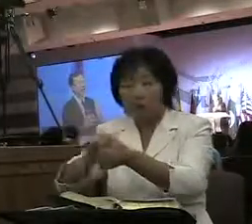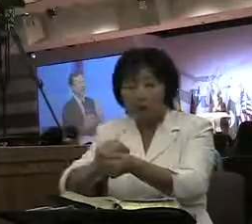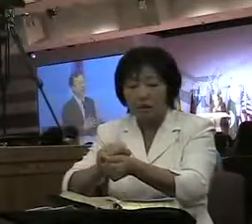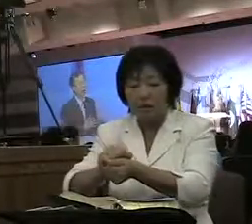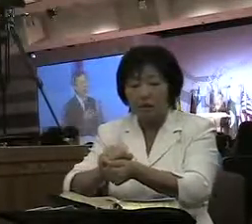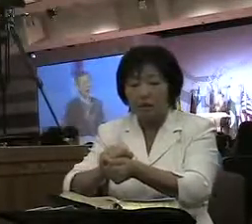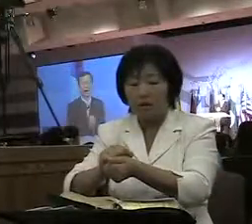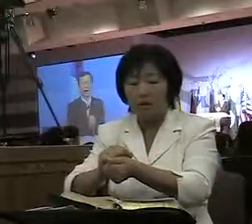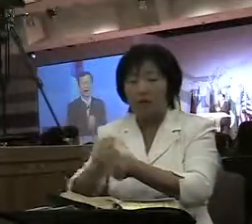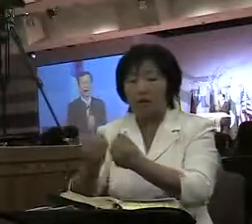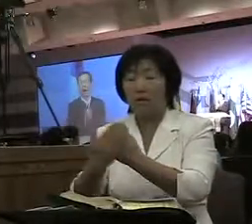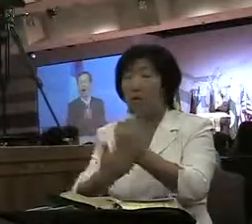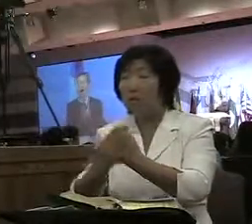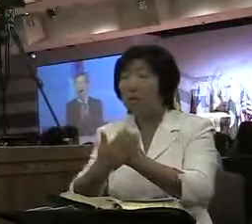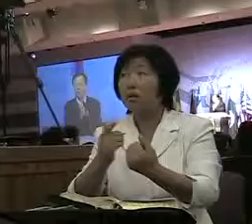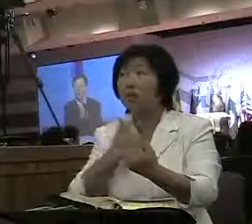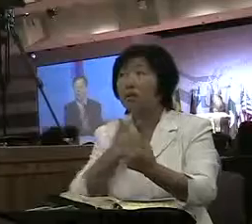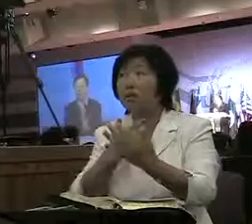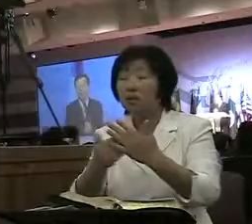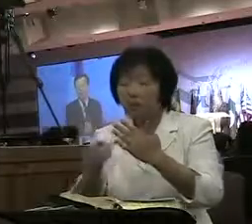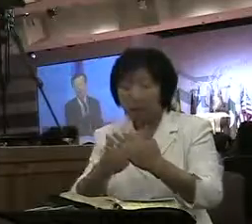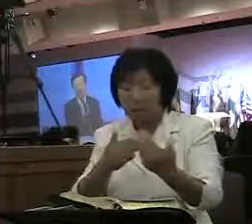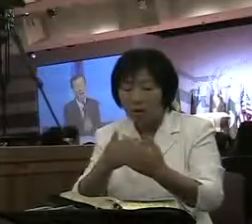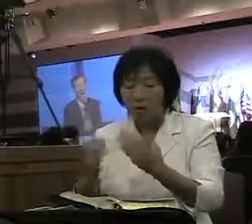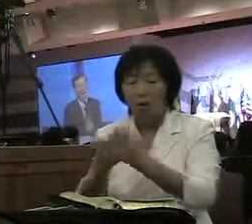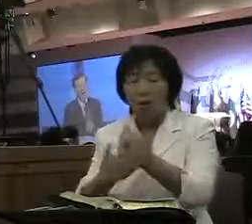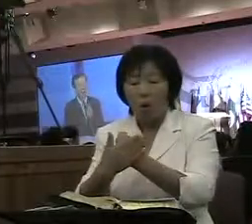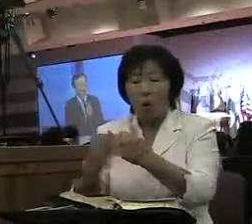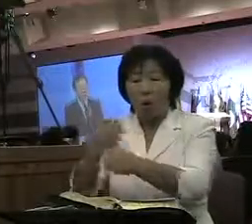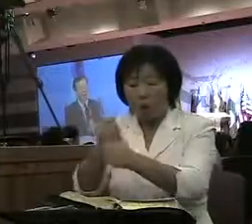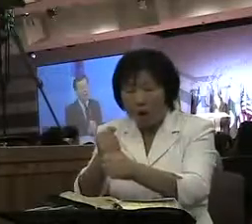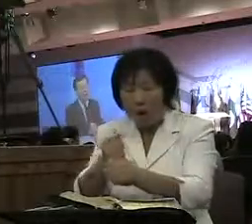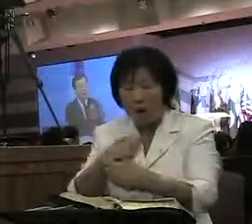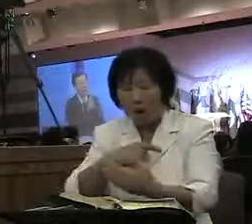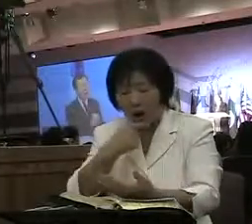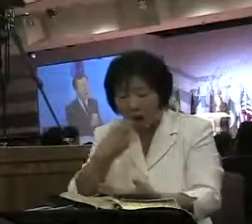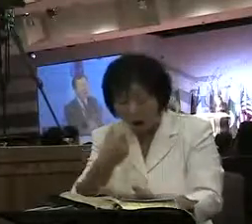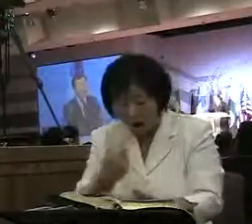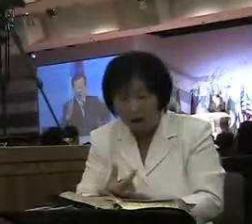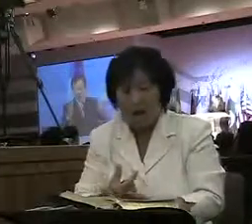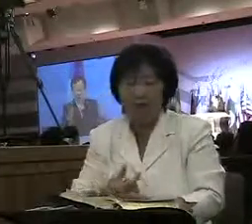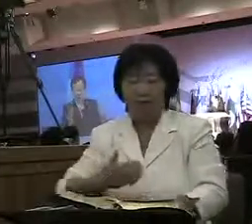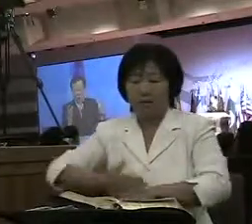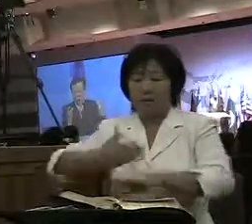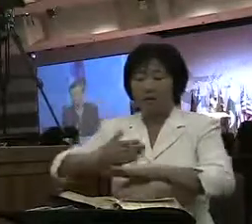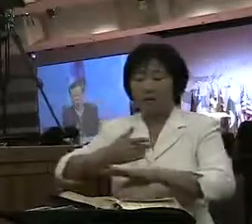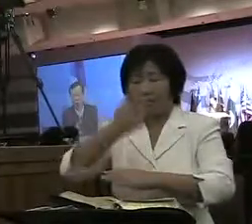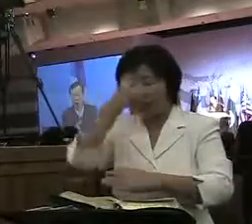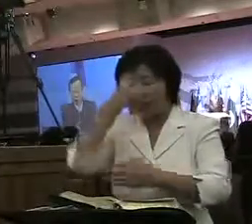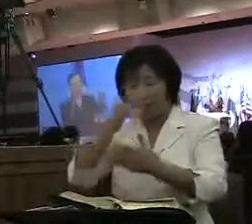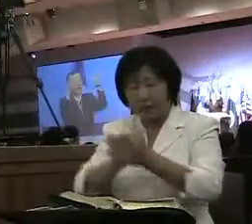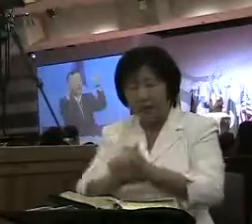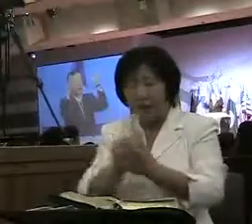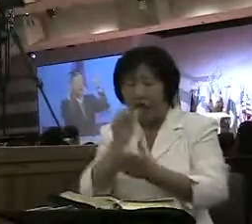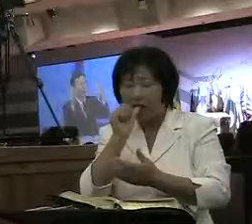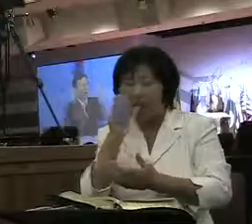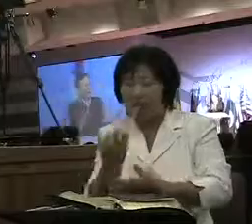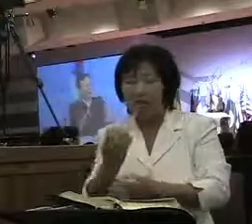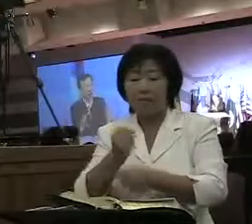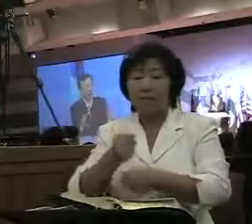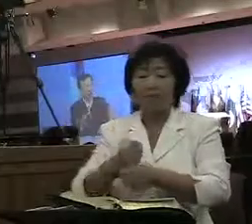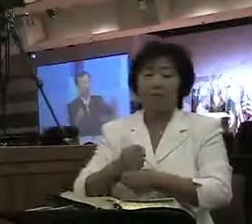보게 함으로써 은혜로구나, 은혜를 붙잡고 감격하며 감사하며 기도하는 그릇으로 만들어서,